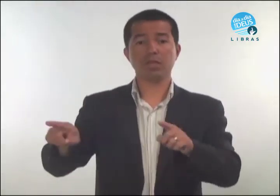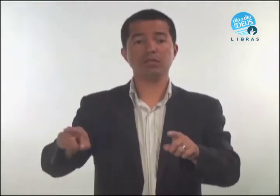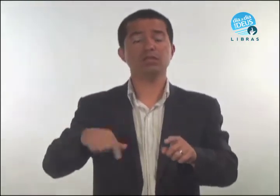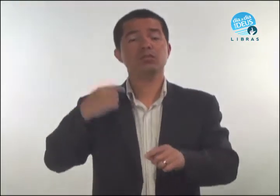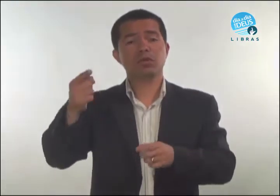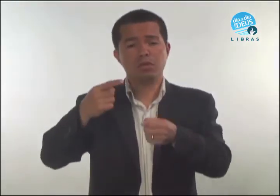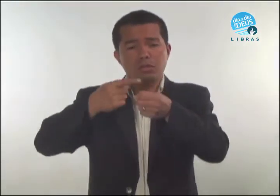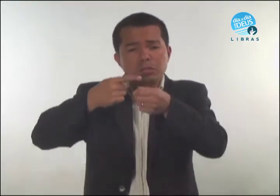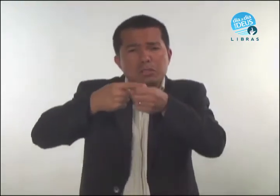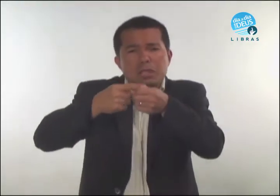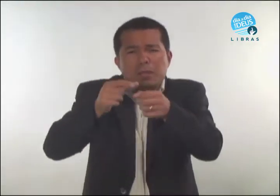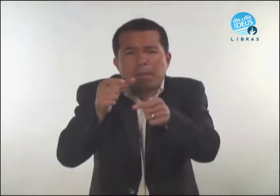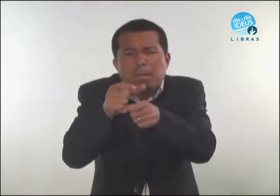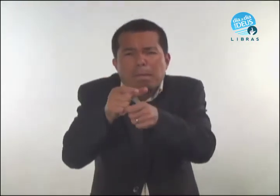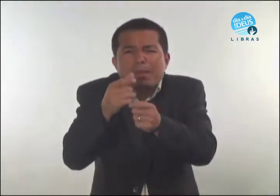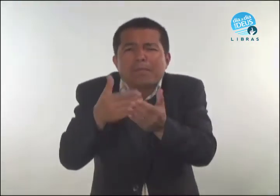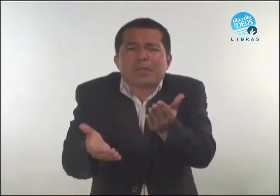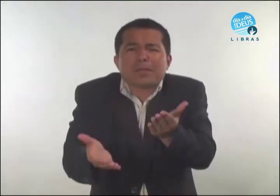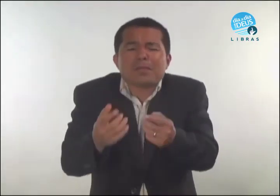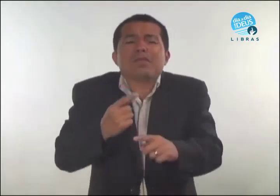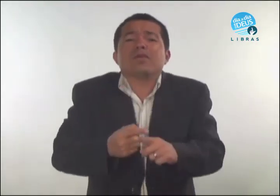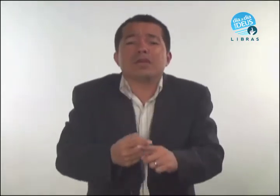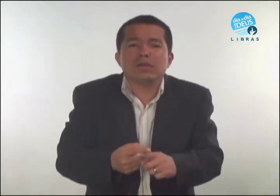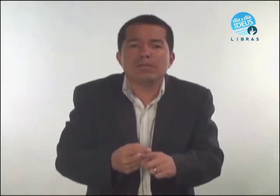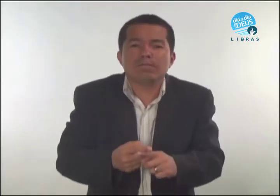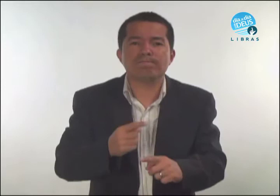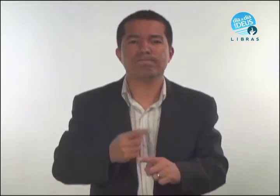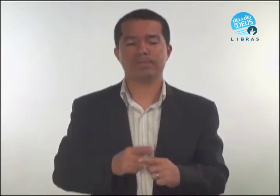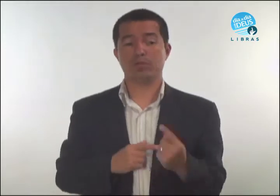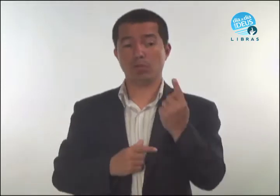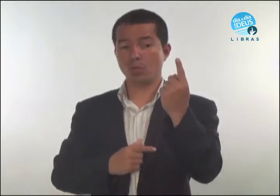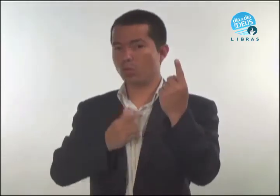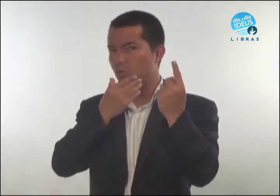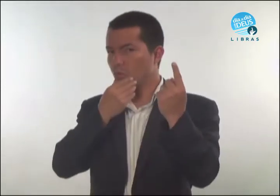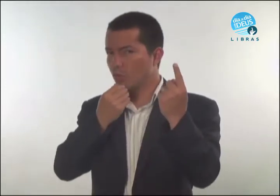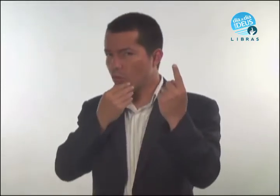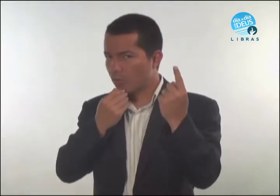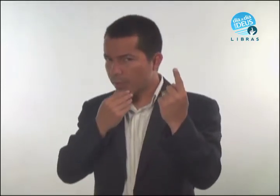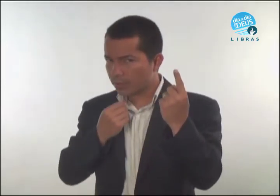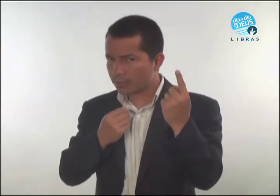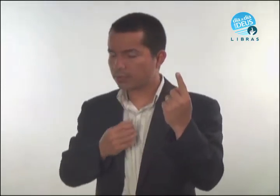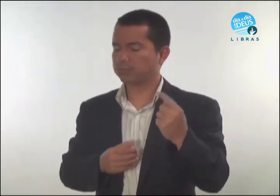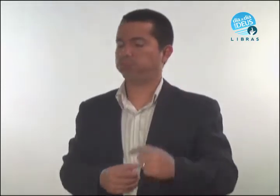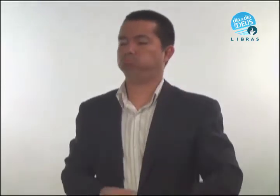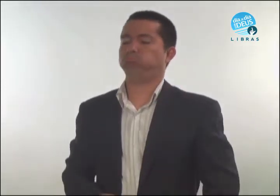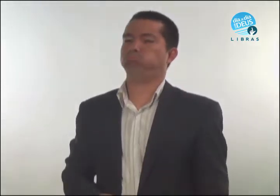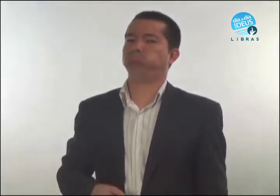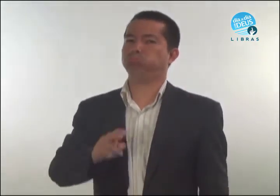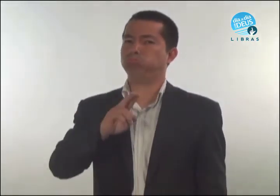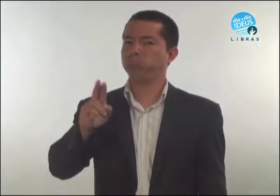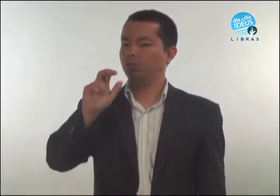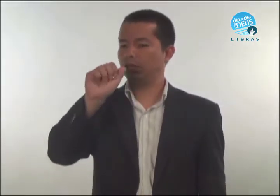fazer: guardou umas capas e umas barras de ouro na sua tenda, porque Deus disse que daquela cidade não pegaria